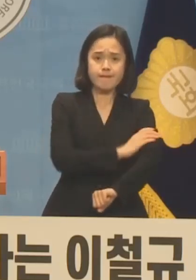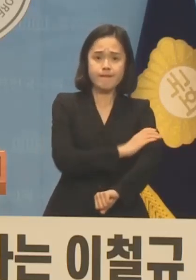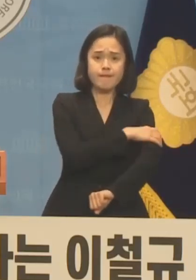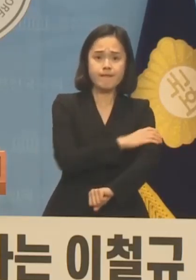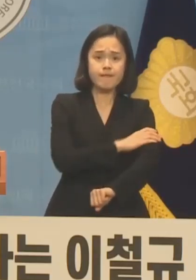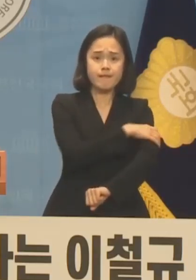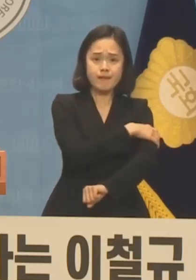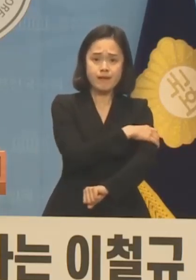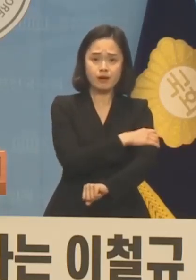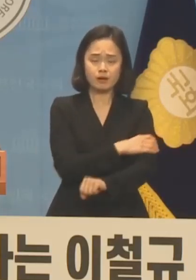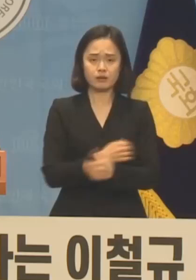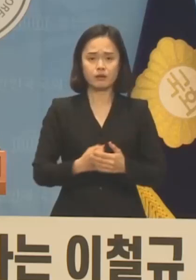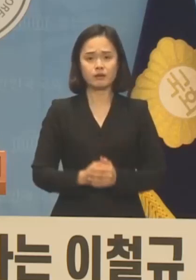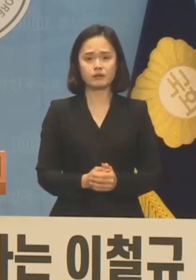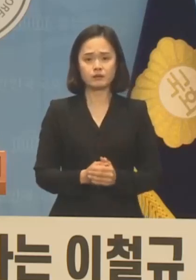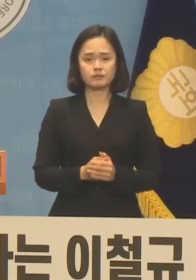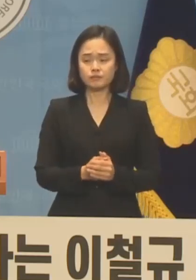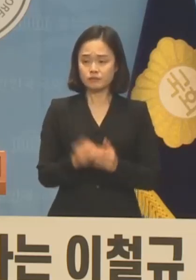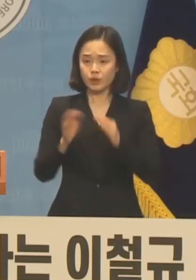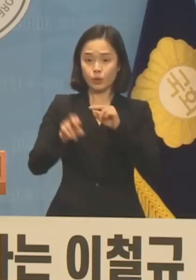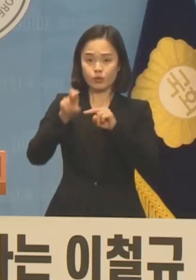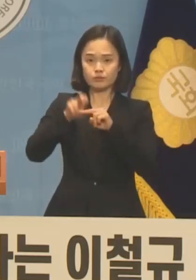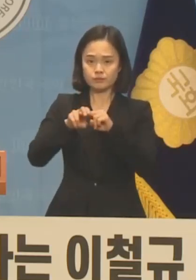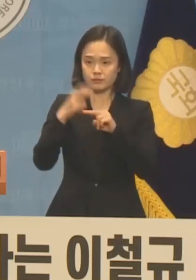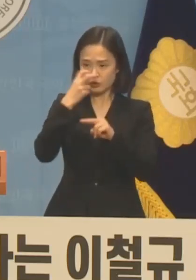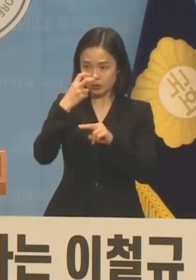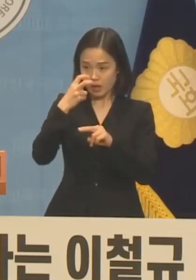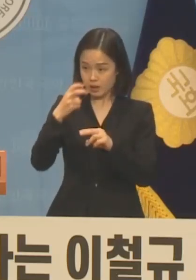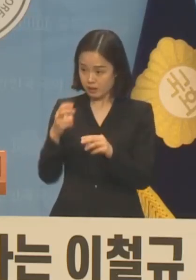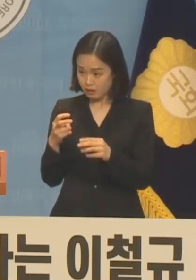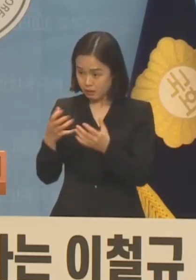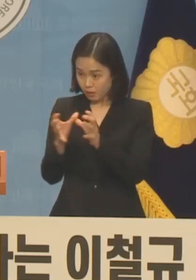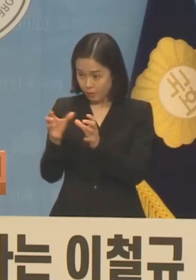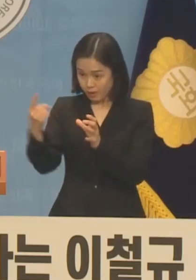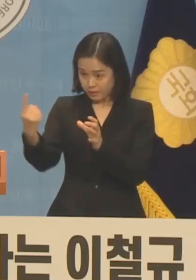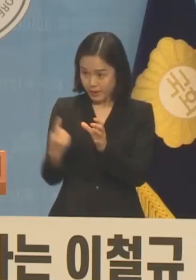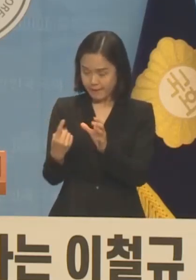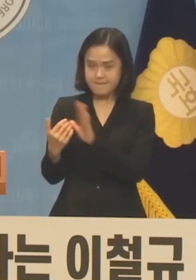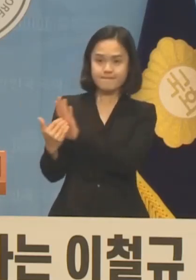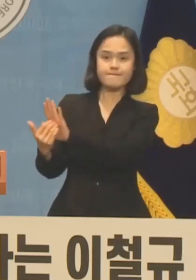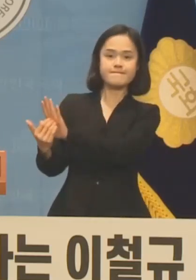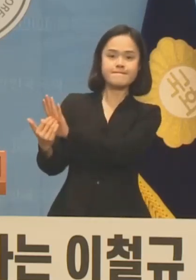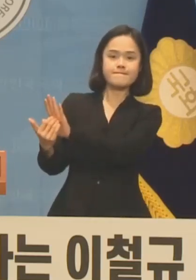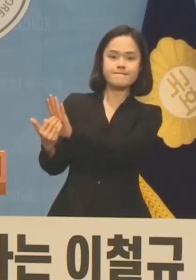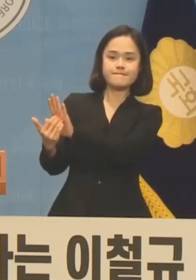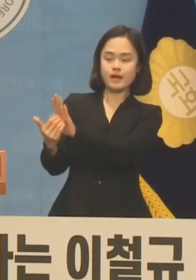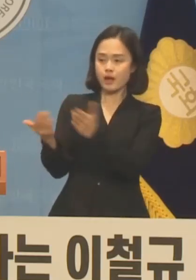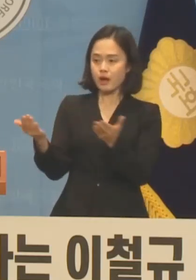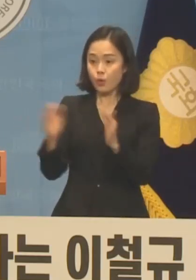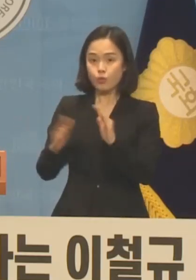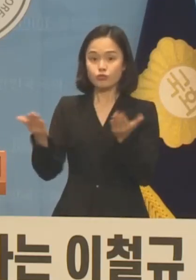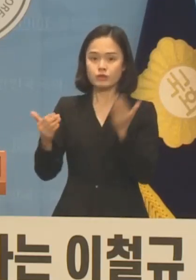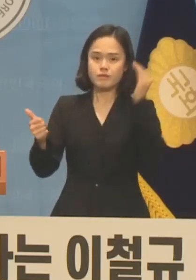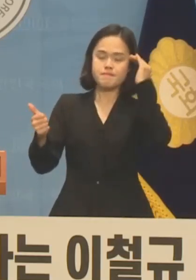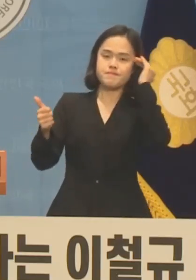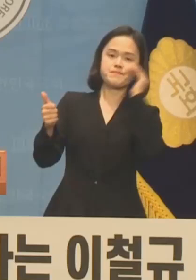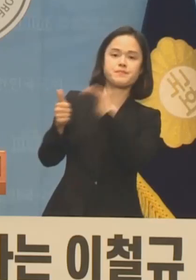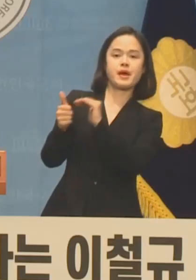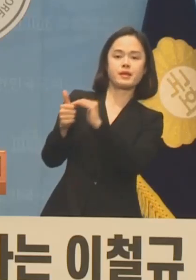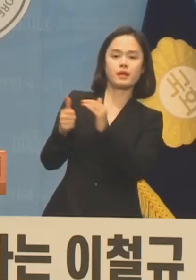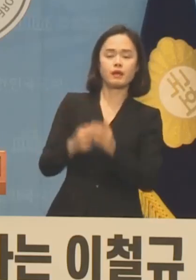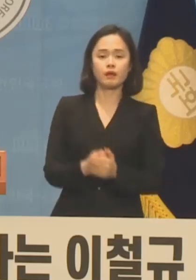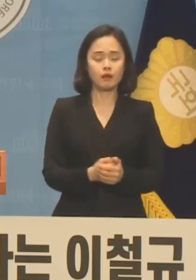소속 공무원들에게 물리력을 행사하여 내란 수괴 피의자 윤석열에 대한 체포영장 집행이라는